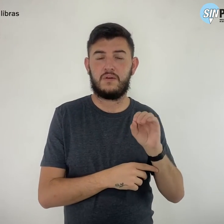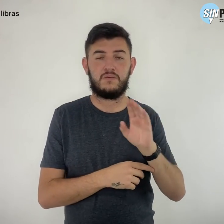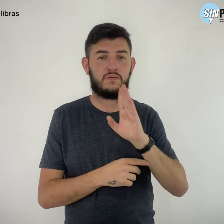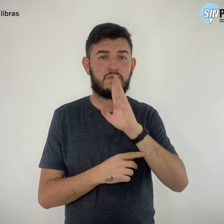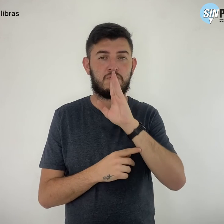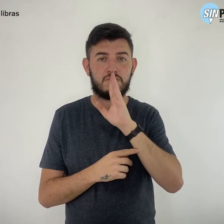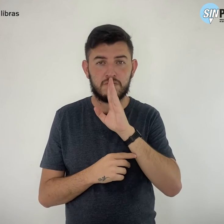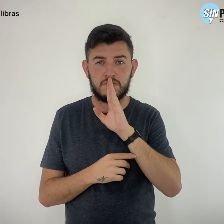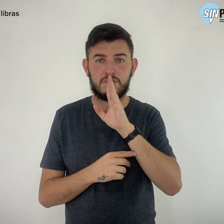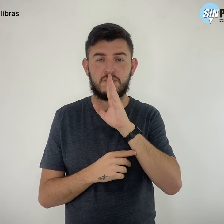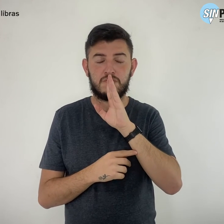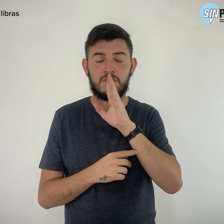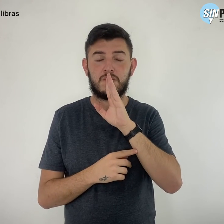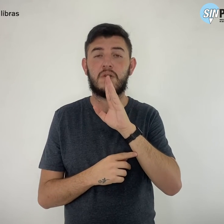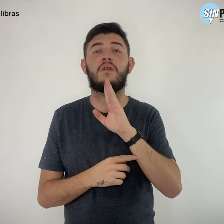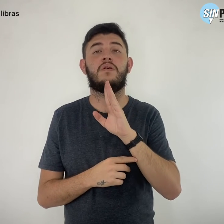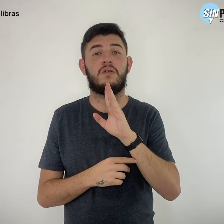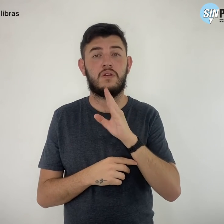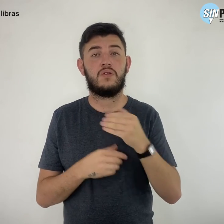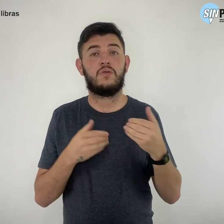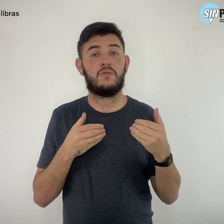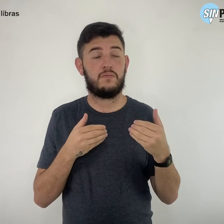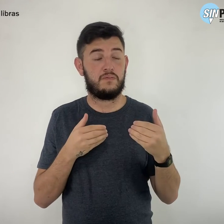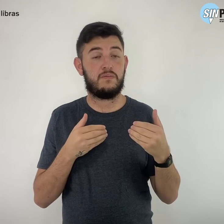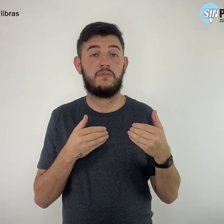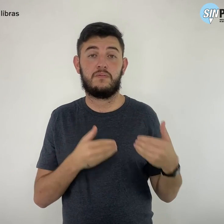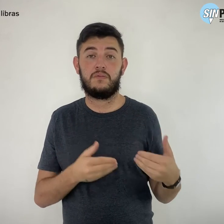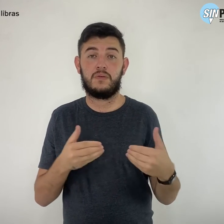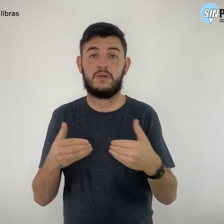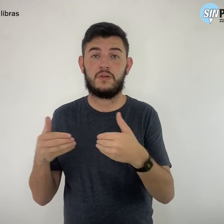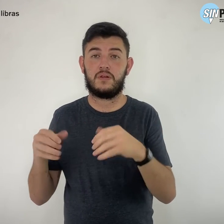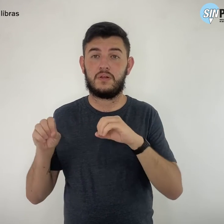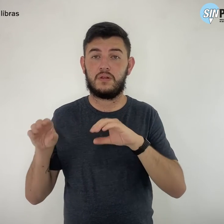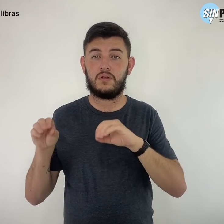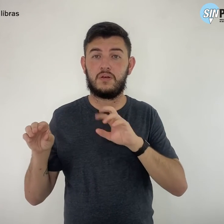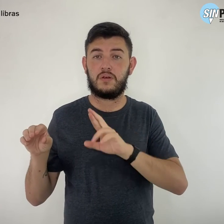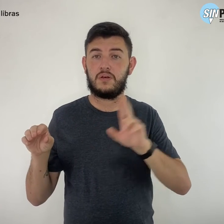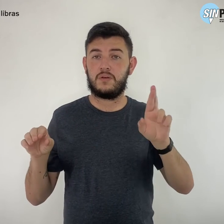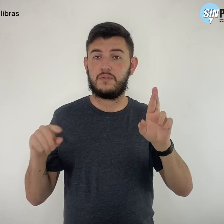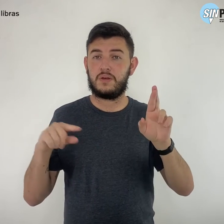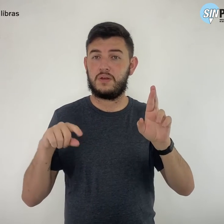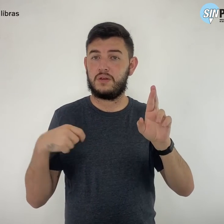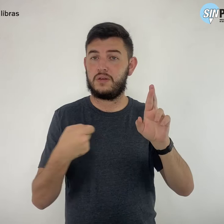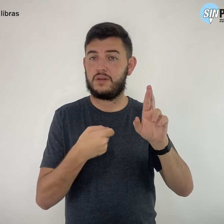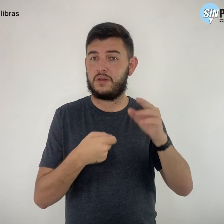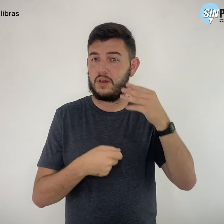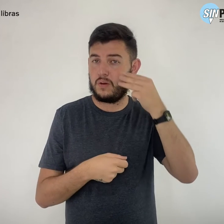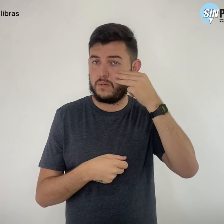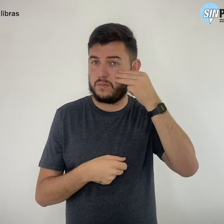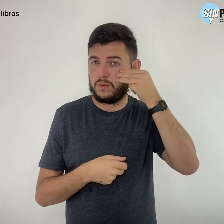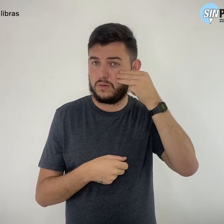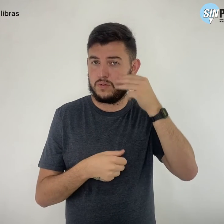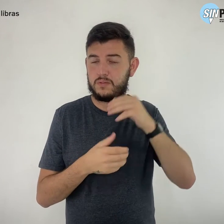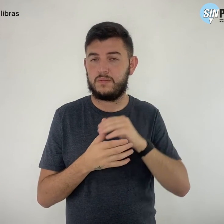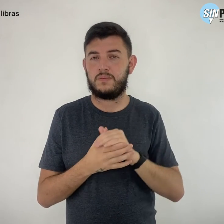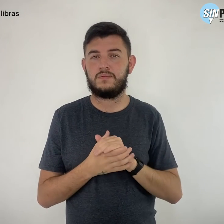do ministro da Educação, Milton Ribeiro. Só nos últimos 10 dias vieram a